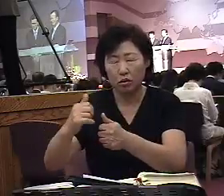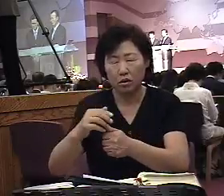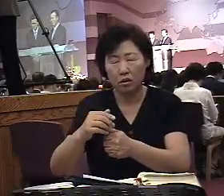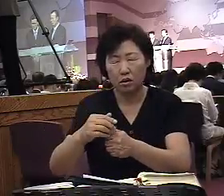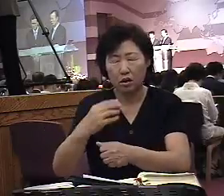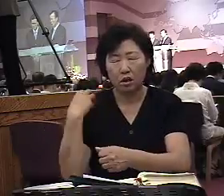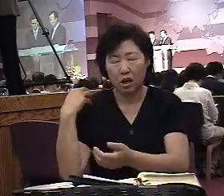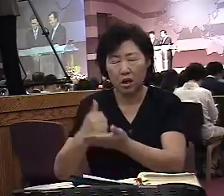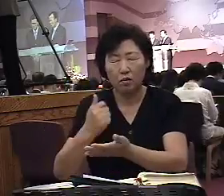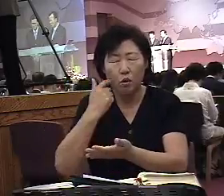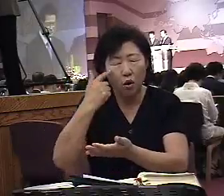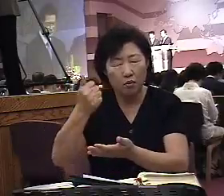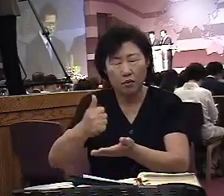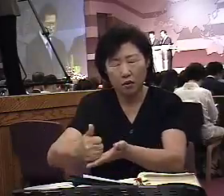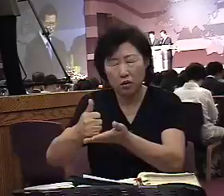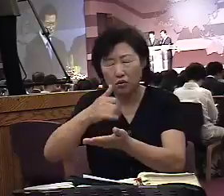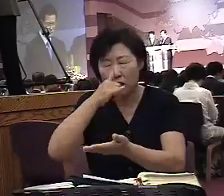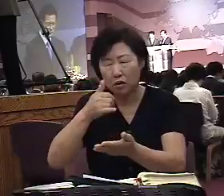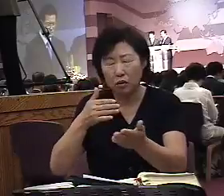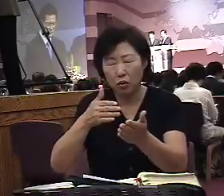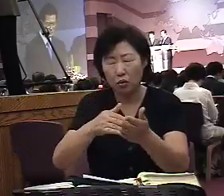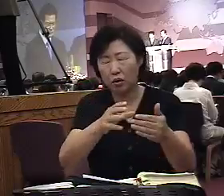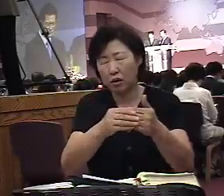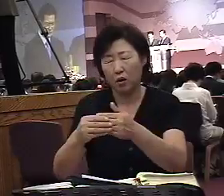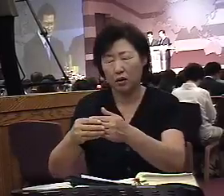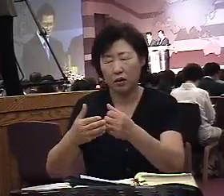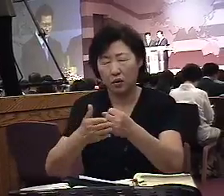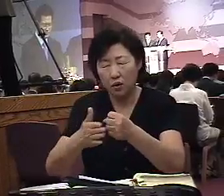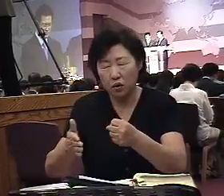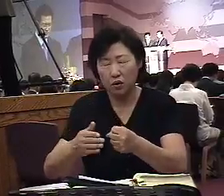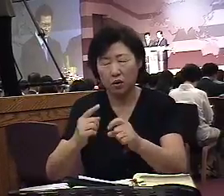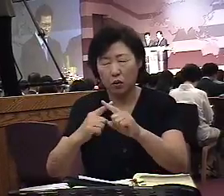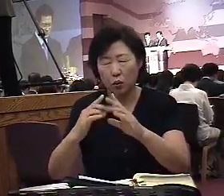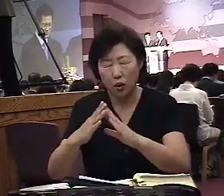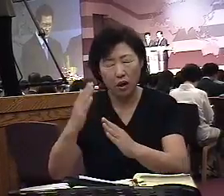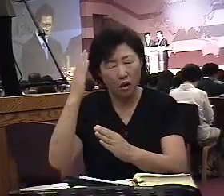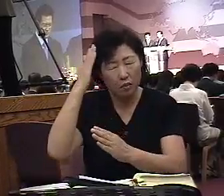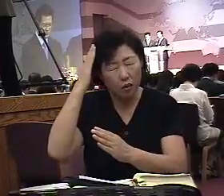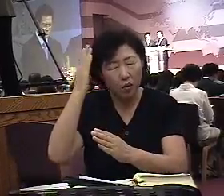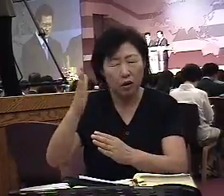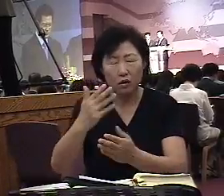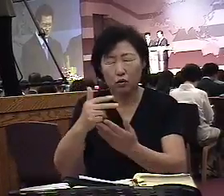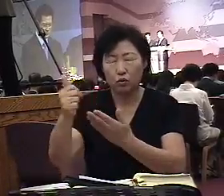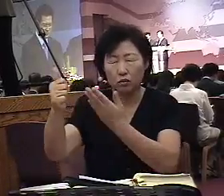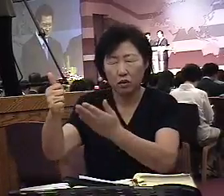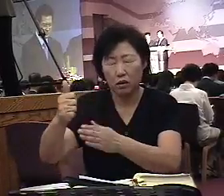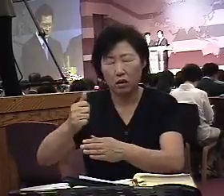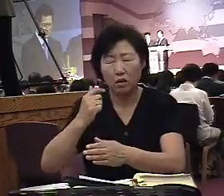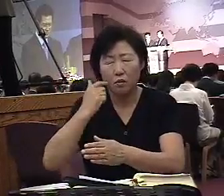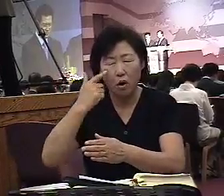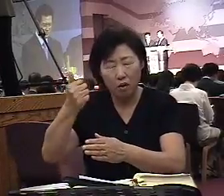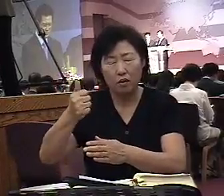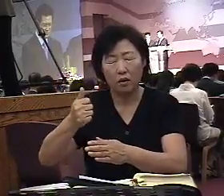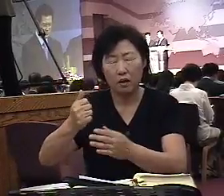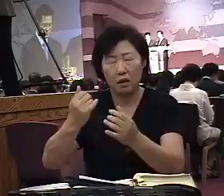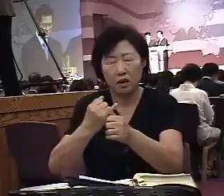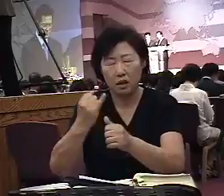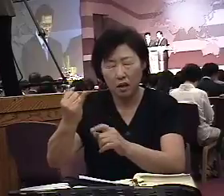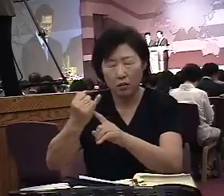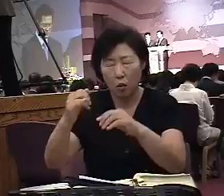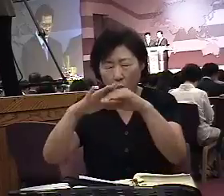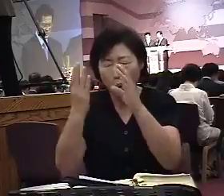이제 담임 목사로 섬길 수 있도록 인도하시오니 교회 머리가 되신 주님께 목사님과 사모님과 온